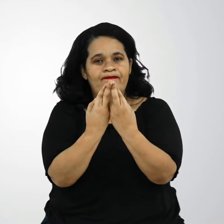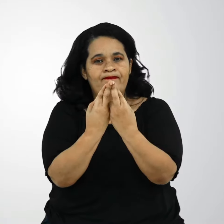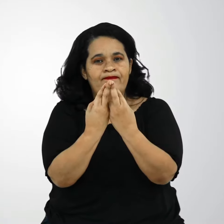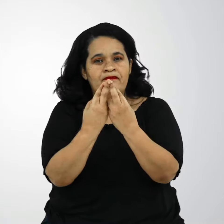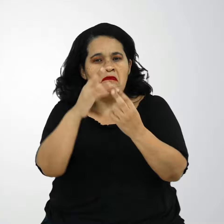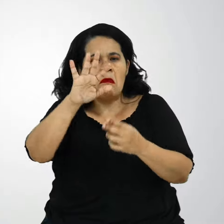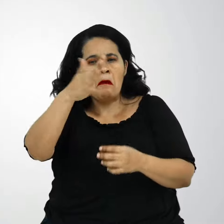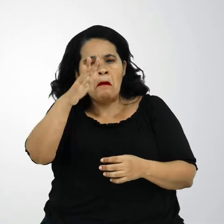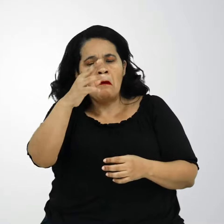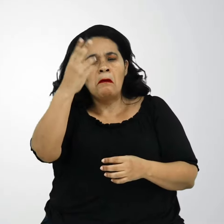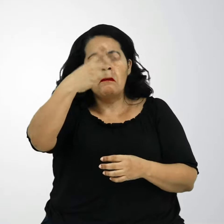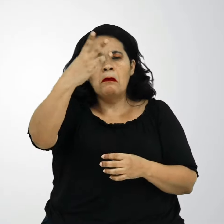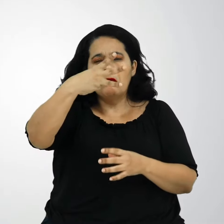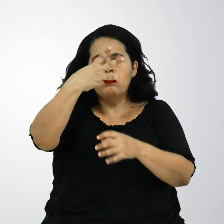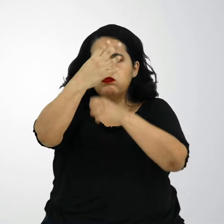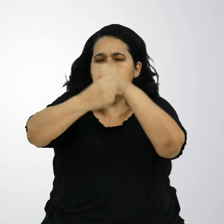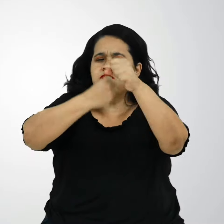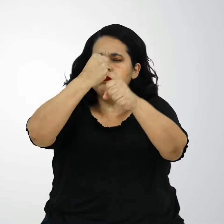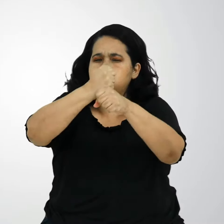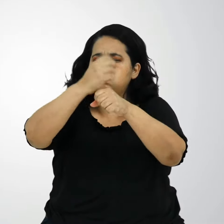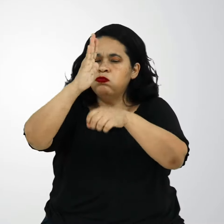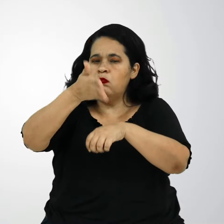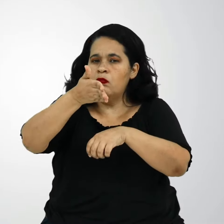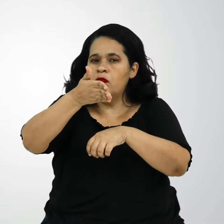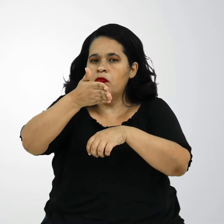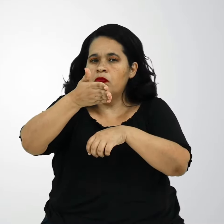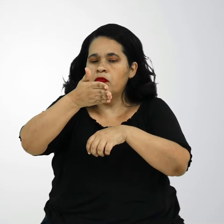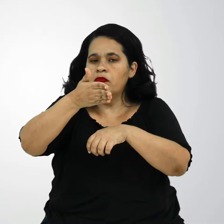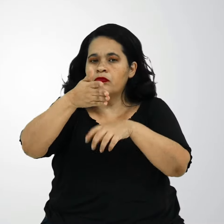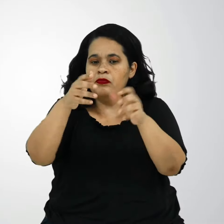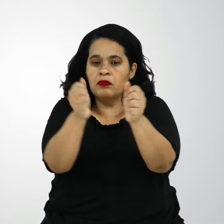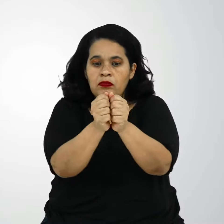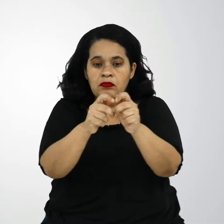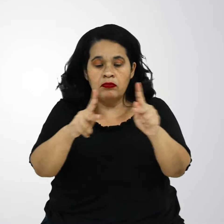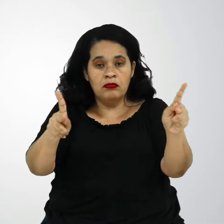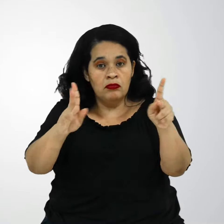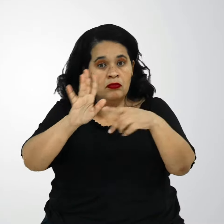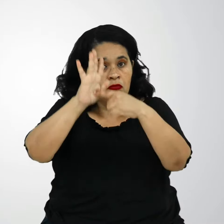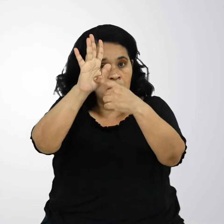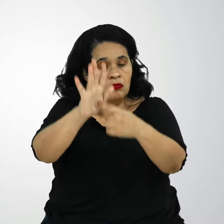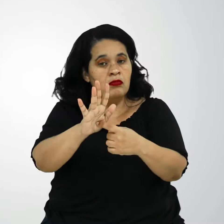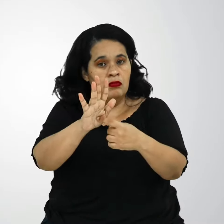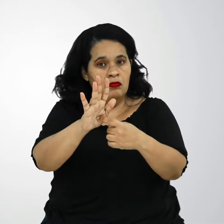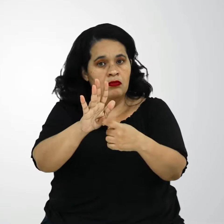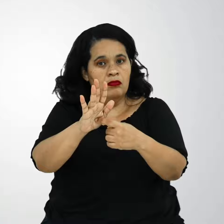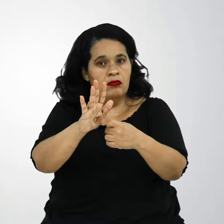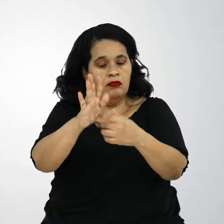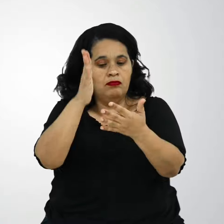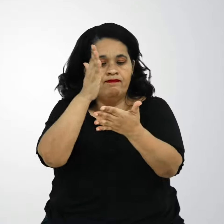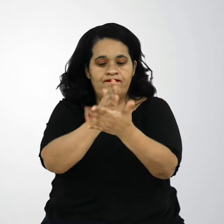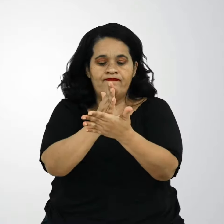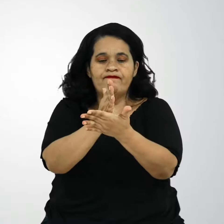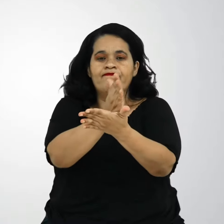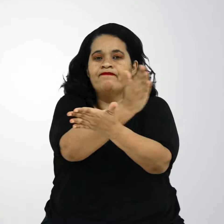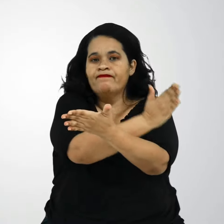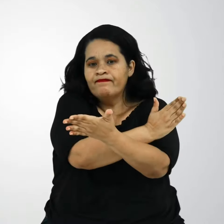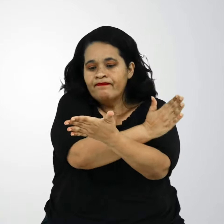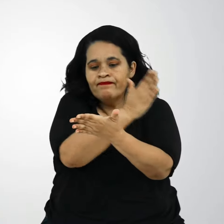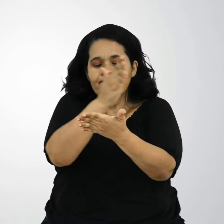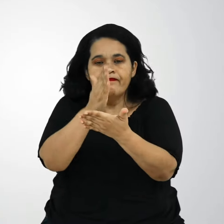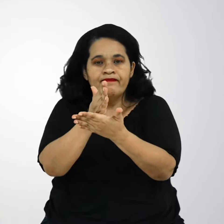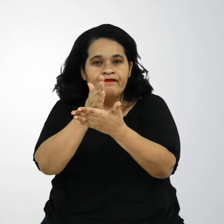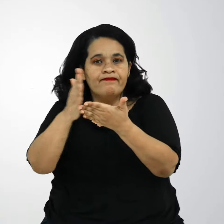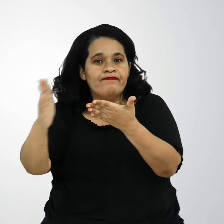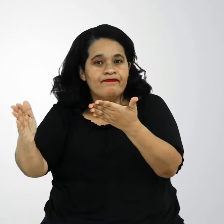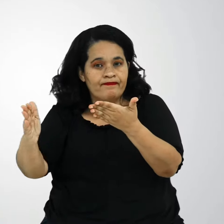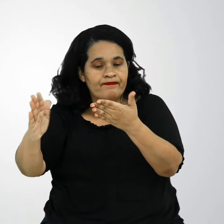anos e meio. Então sempre essa expressão aparece no Apocalipse. Ora ela se refere à primeira metade da semana, ora ela se refere